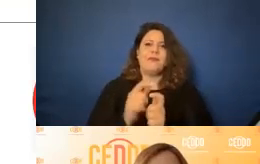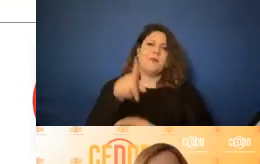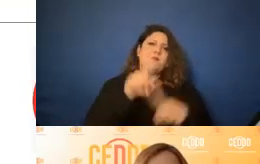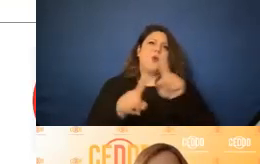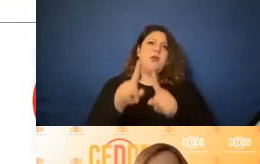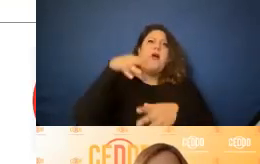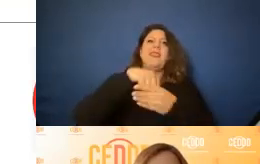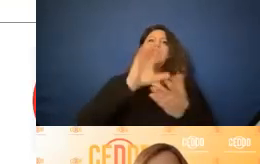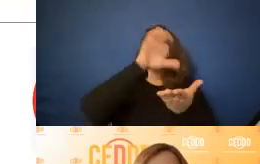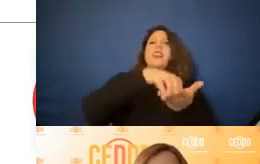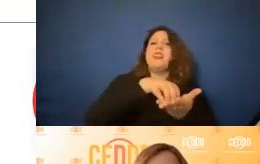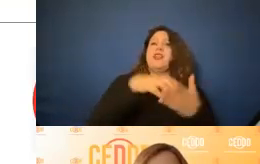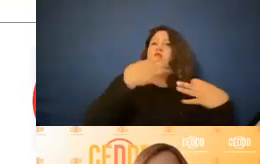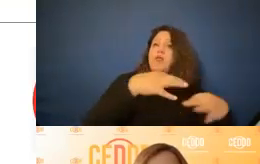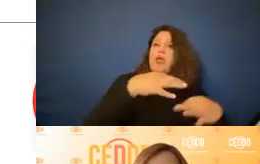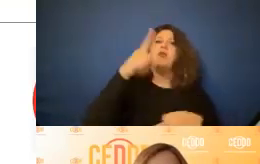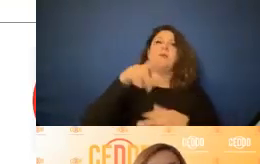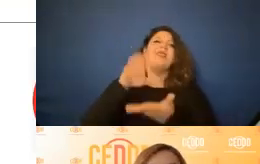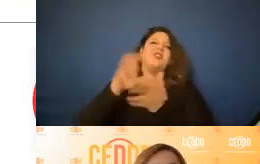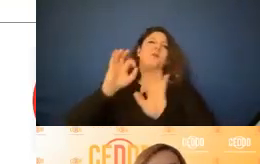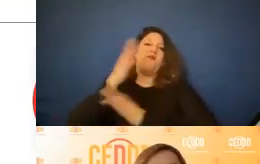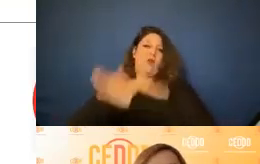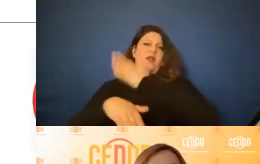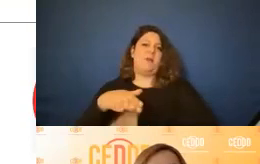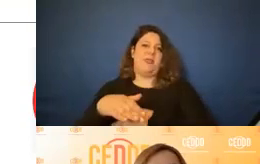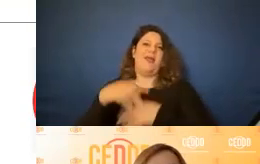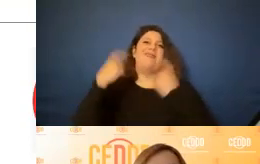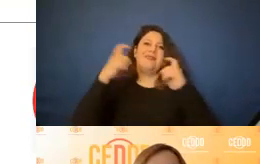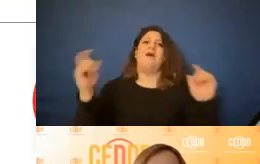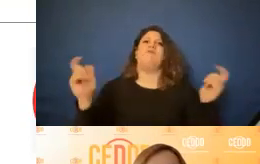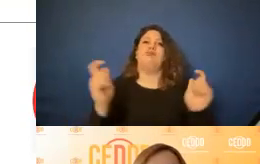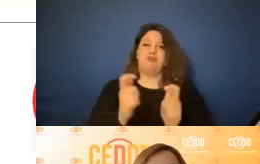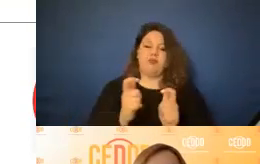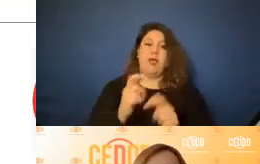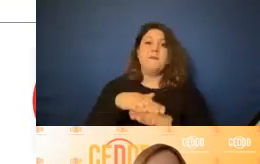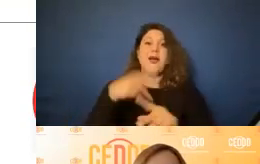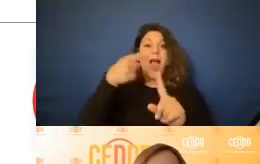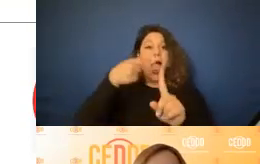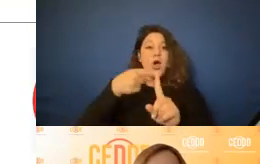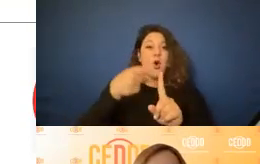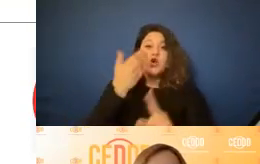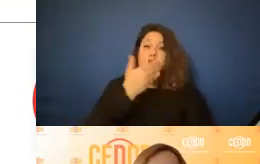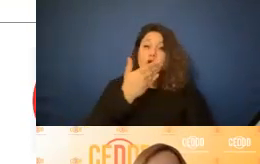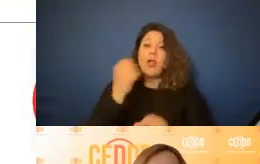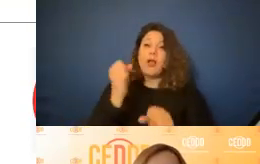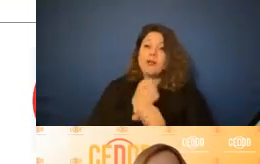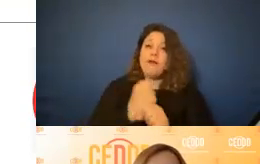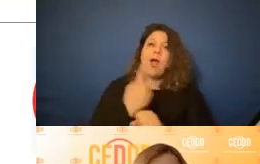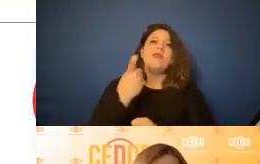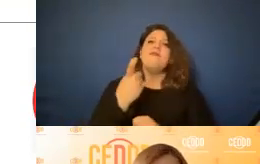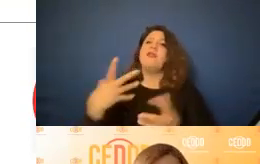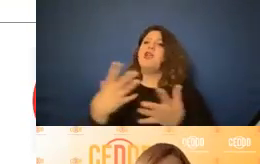como de discapacidad hoy en día. Para trabajar el acoso escolar es necesario construir entre todos una